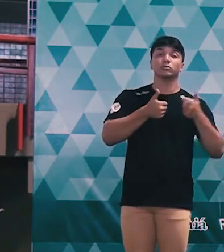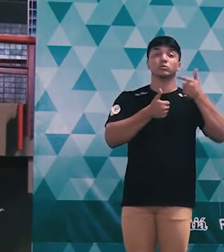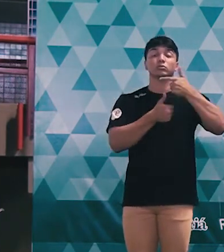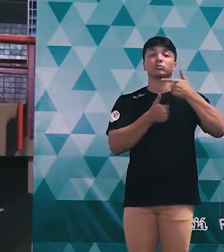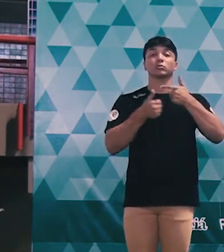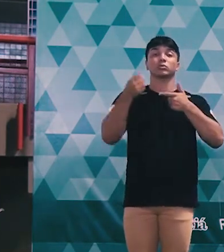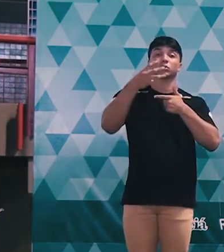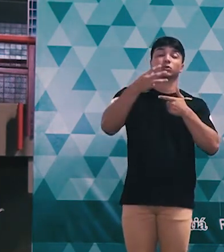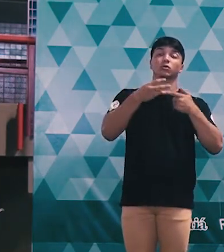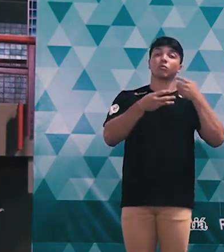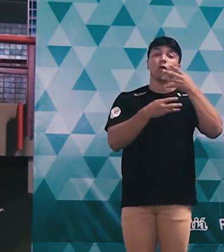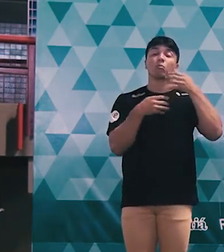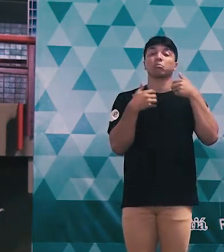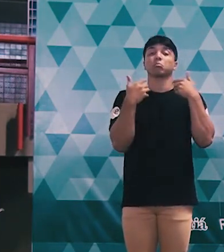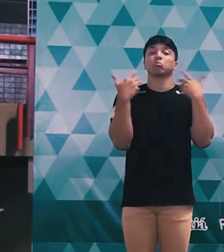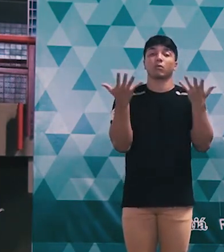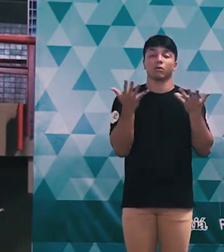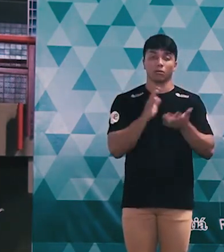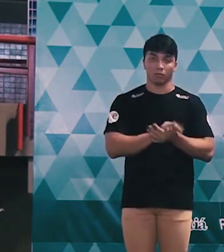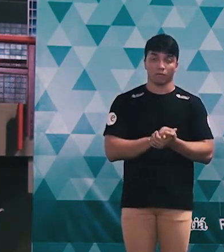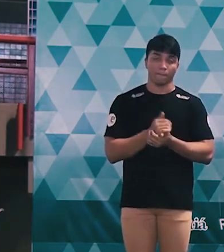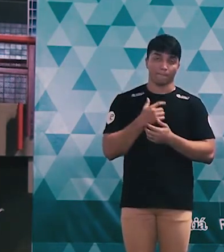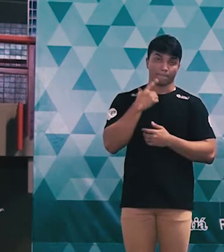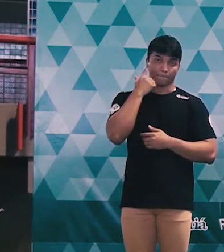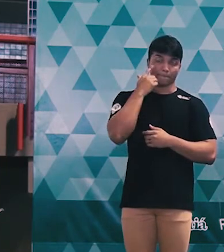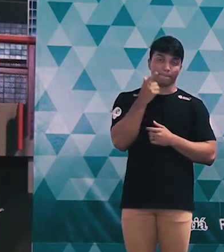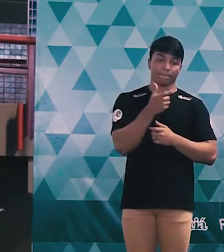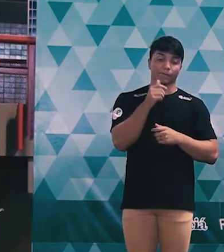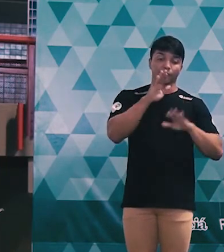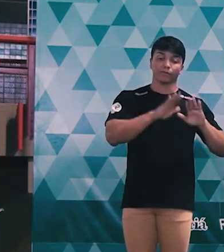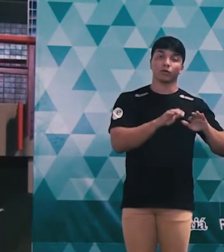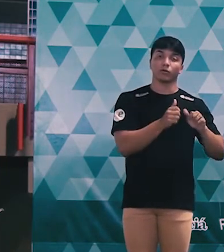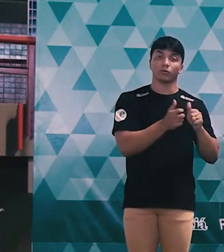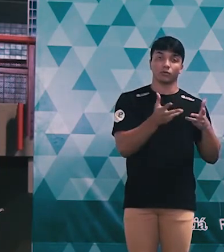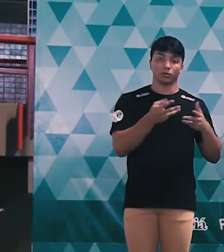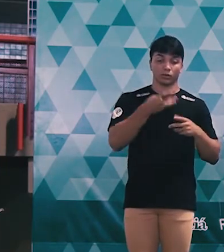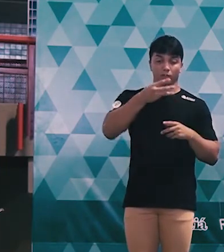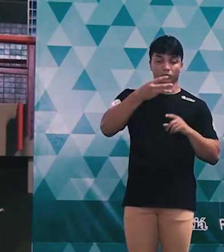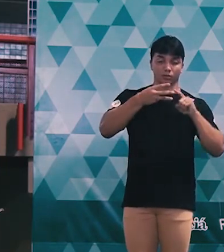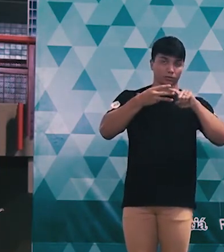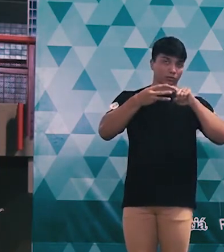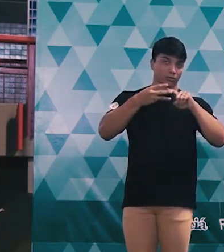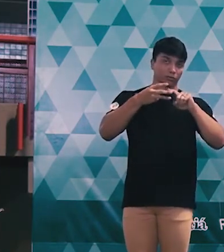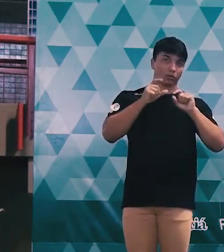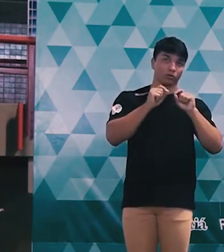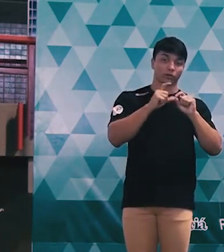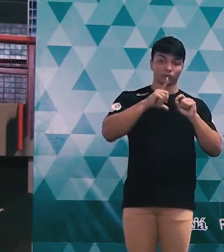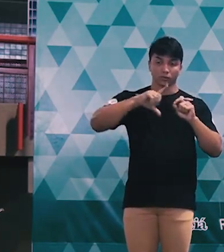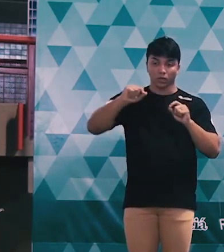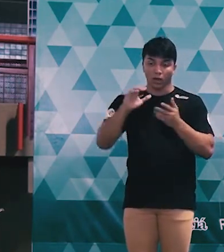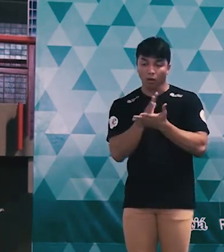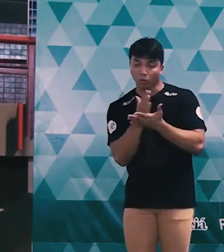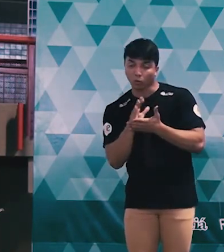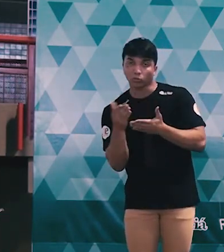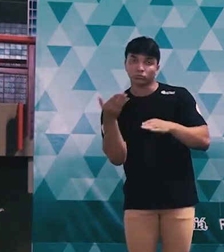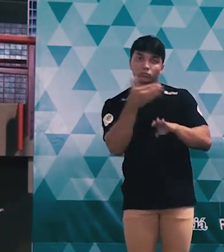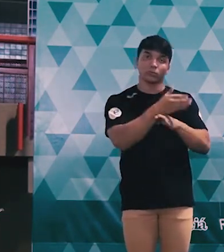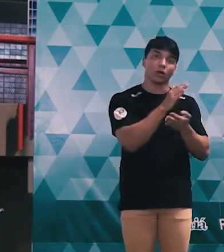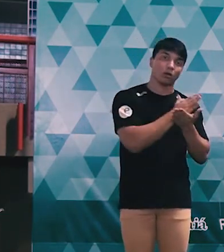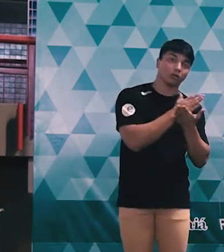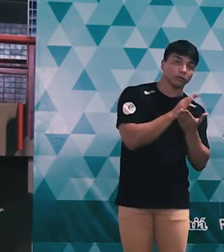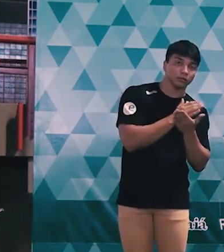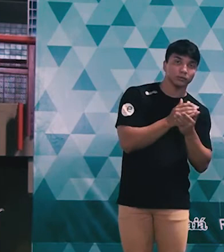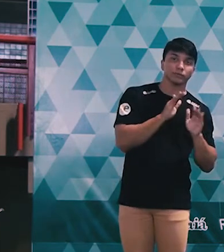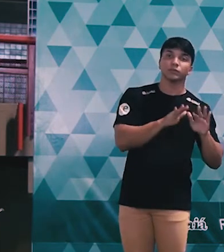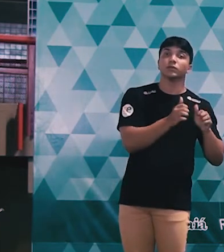1º andar saiu uma parte e entrou outra. Quantas ficaram no elevador? No 3º andar, saiu uma parte e entrou outra. Quantas